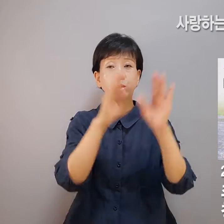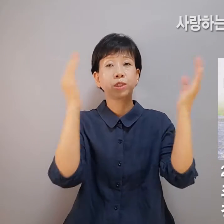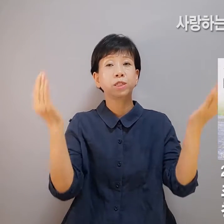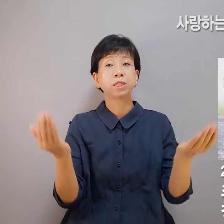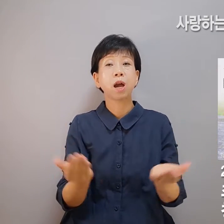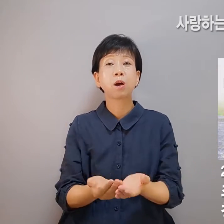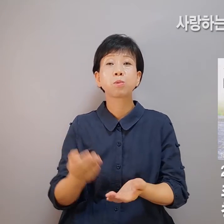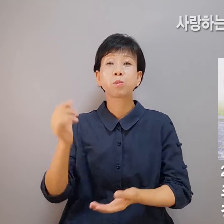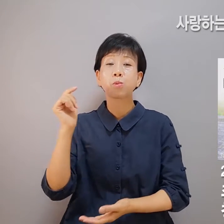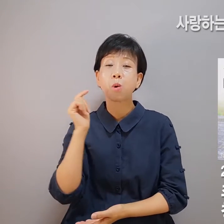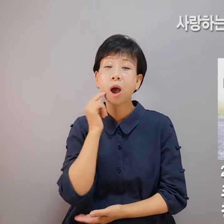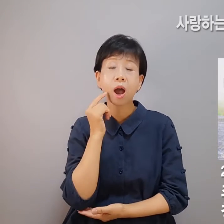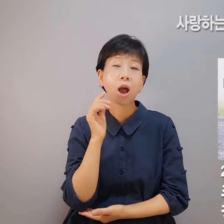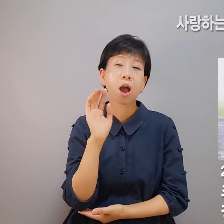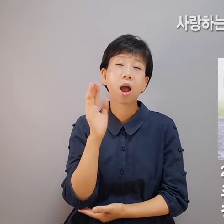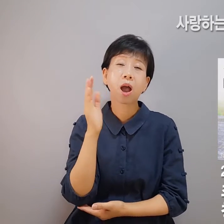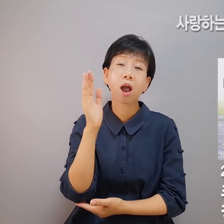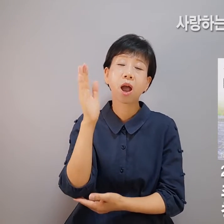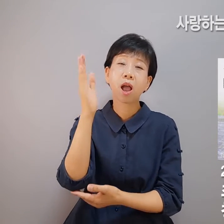모든 영화